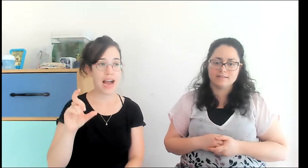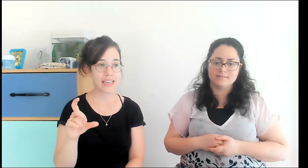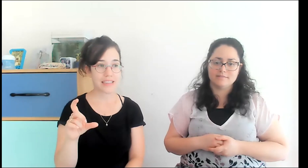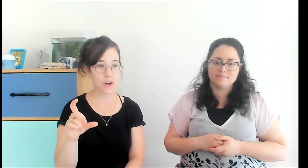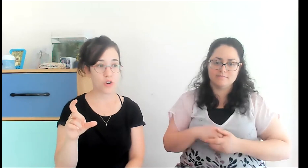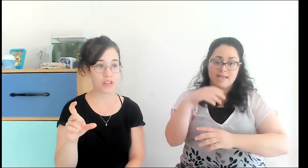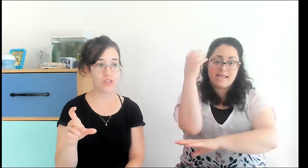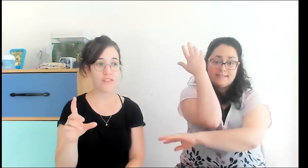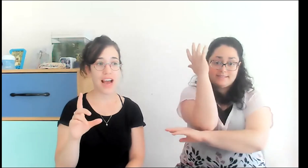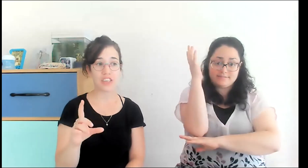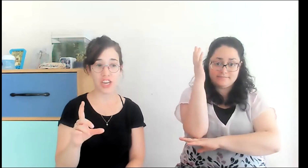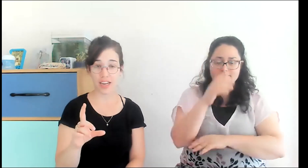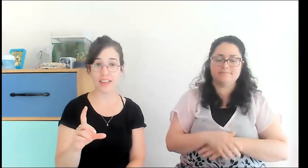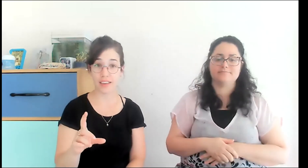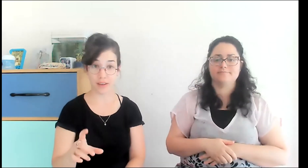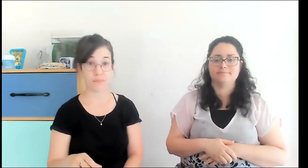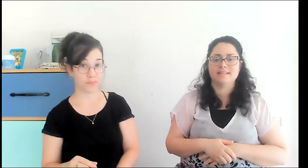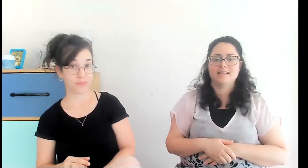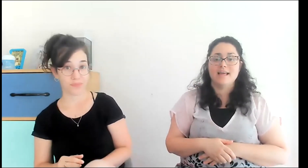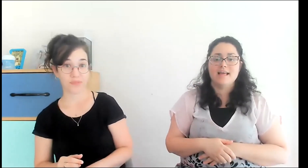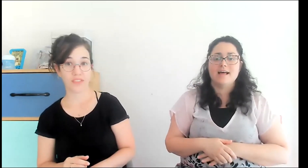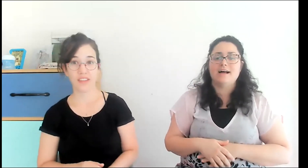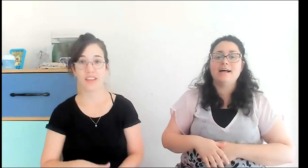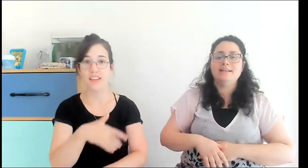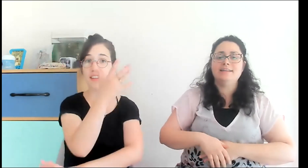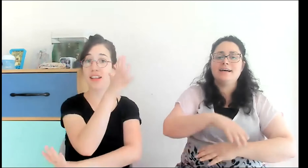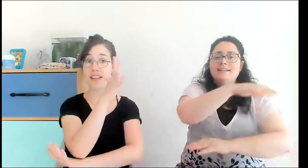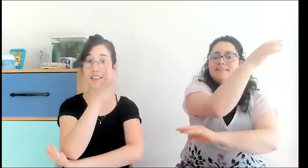אל נטע הקור נטוע ואל תשכח את התקווה. אל נטע